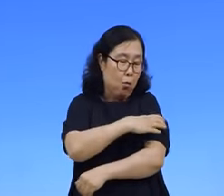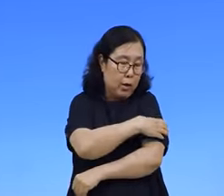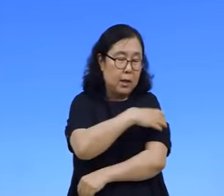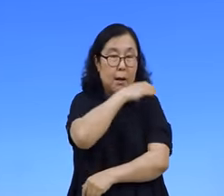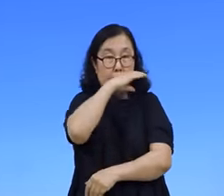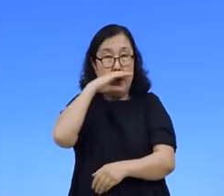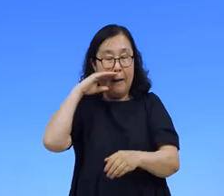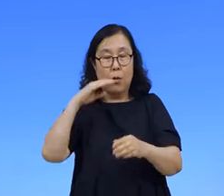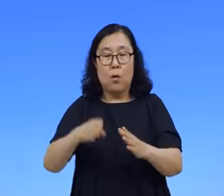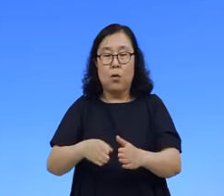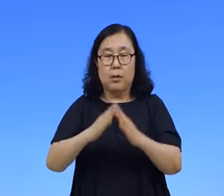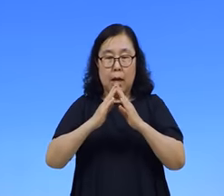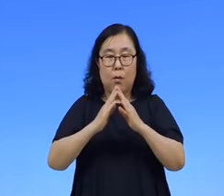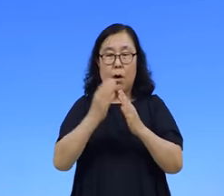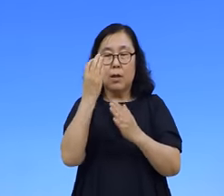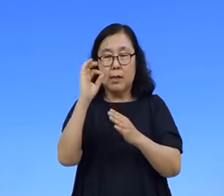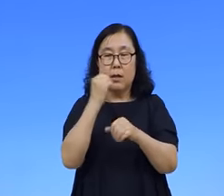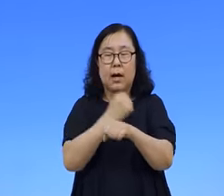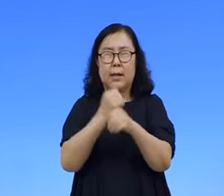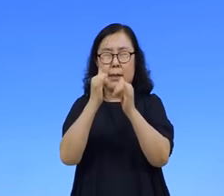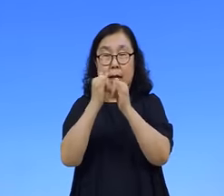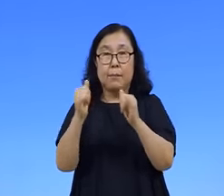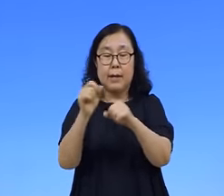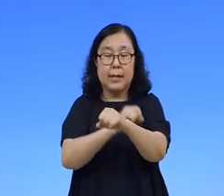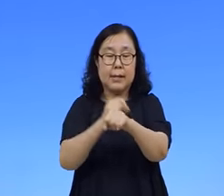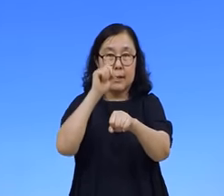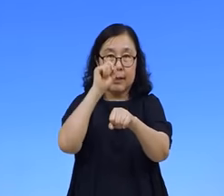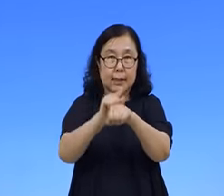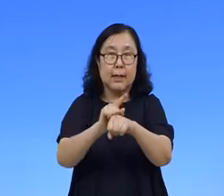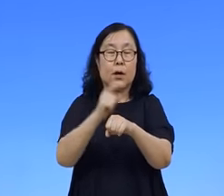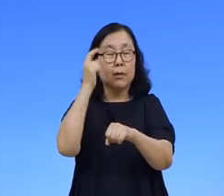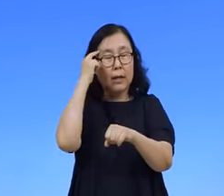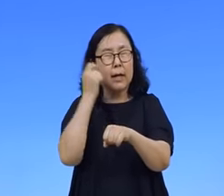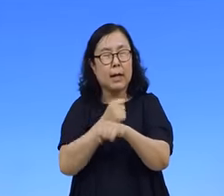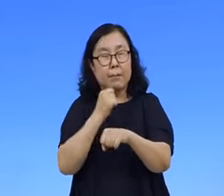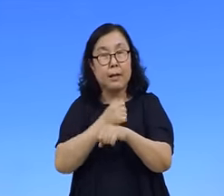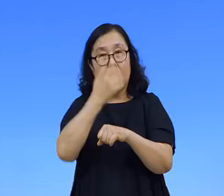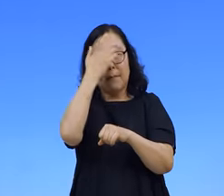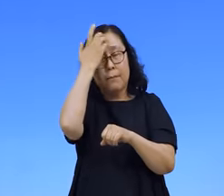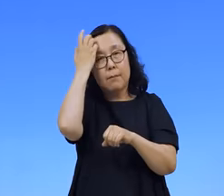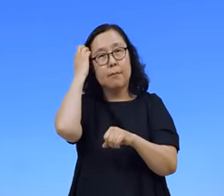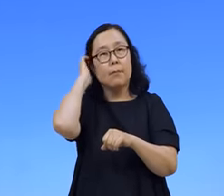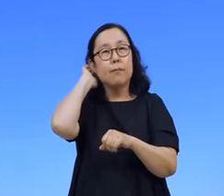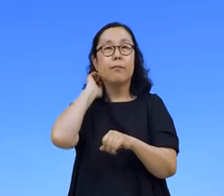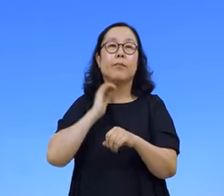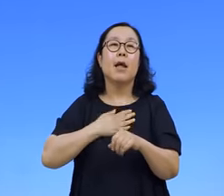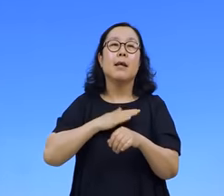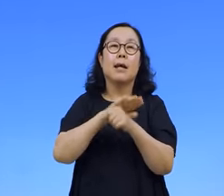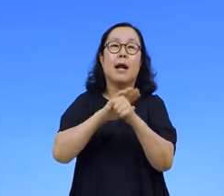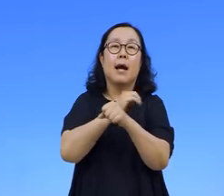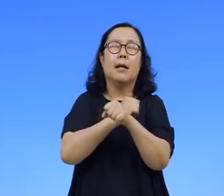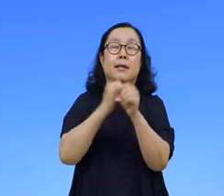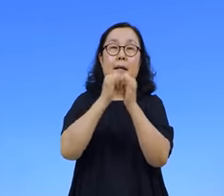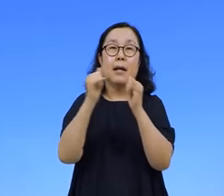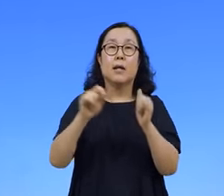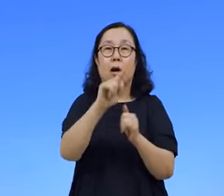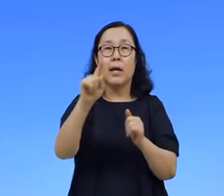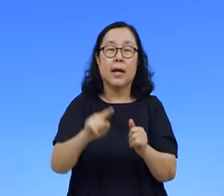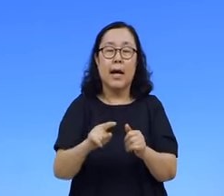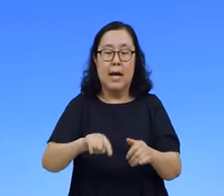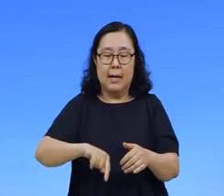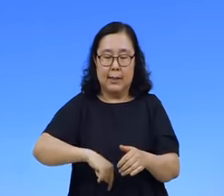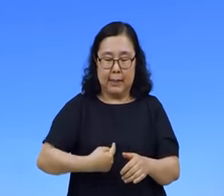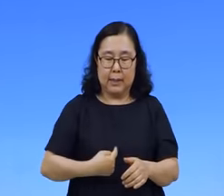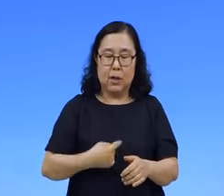바로 세워 인정하는 사람들의 특징이라고 믿습니다. 그래서 저는요, 로마서 12장 19절, 내 사랑하는 자들아 너희가